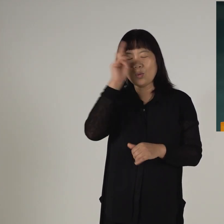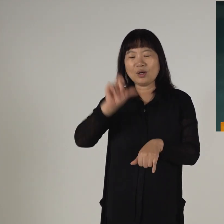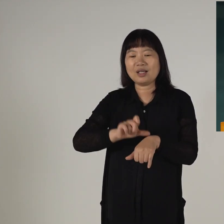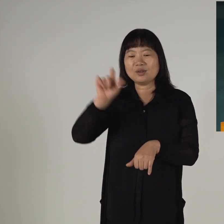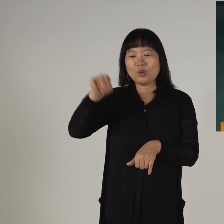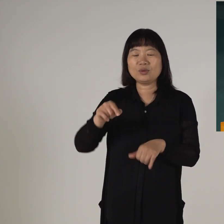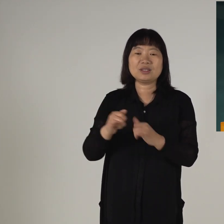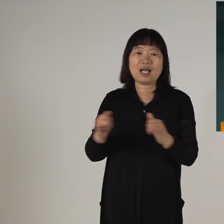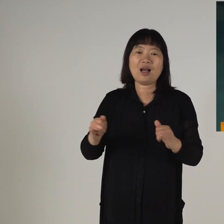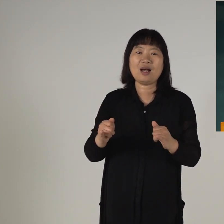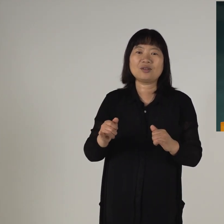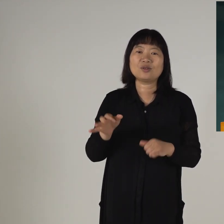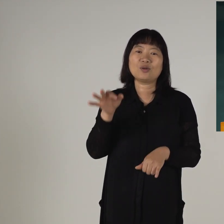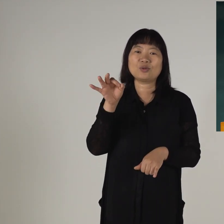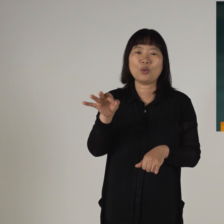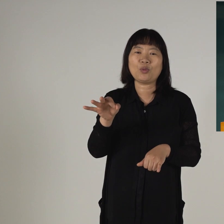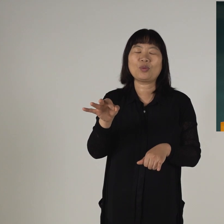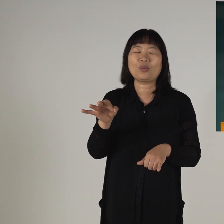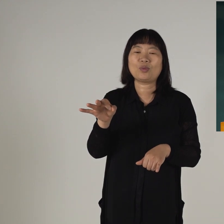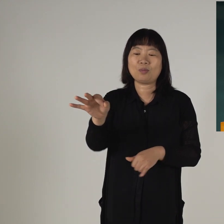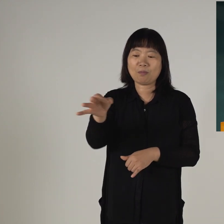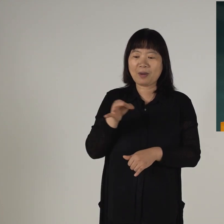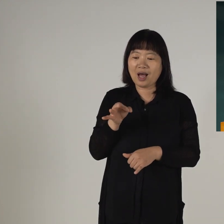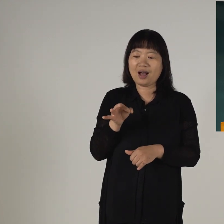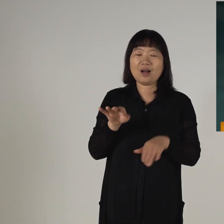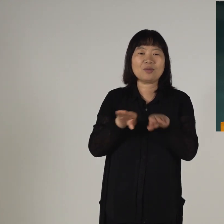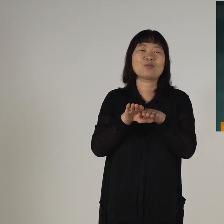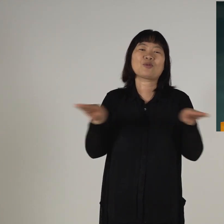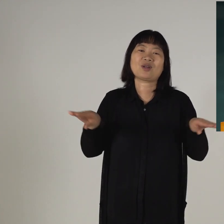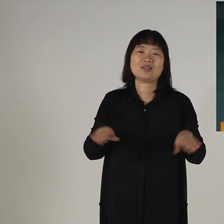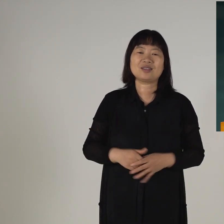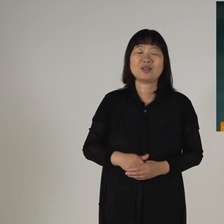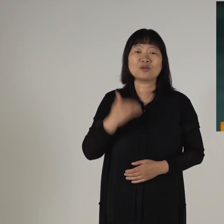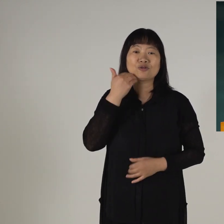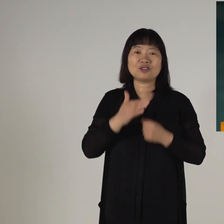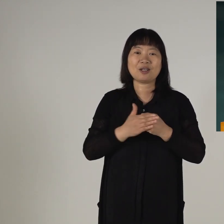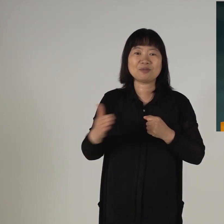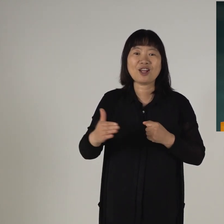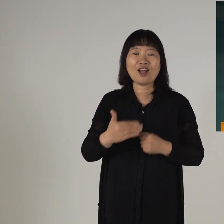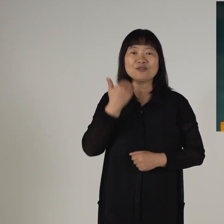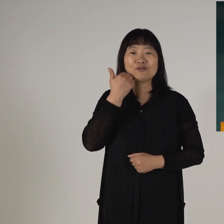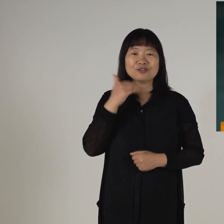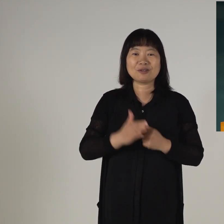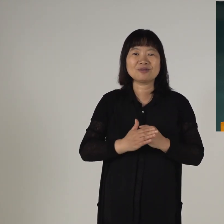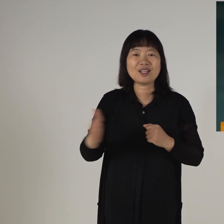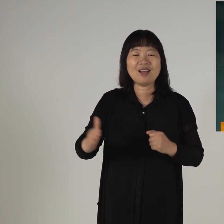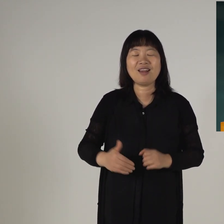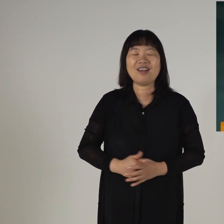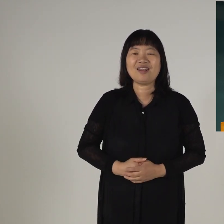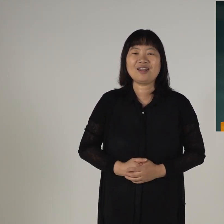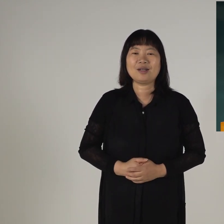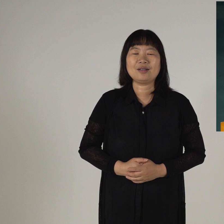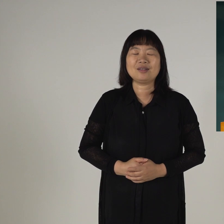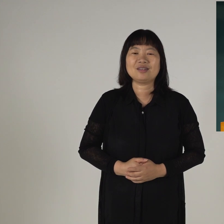먼저 된 자하고 똑같아졌더라고요. 누구 때문에? 누구 때문에?